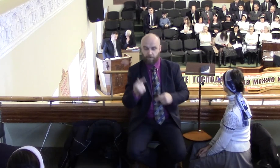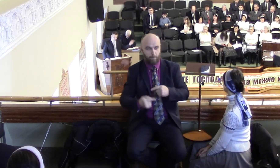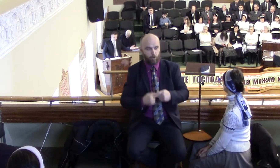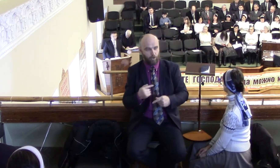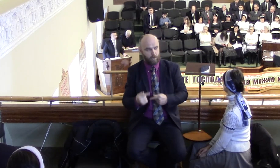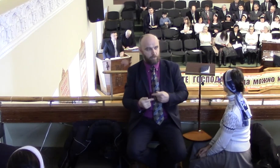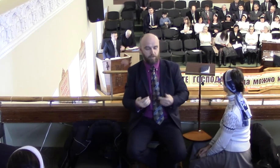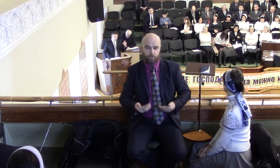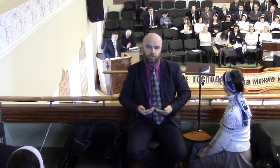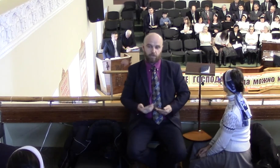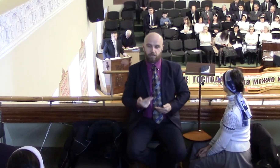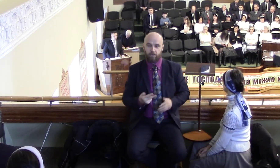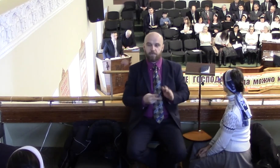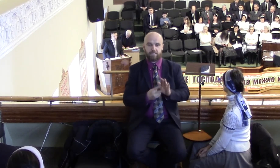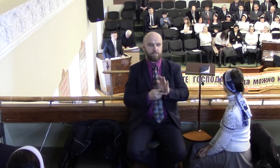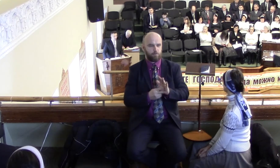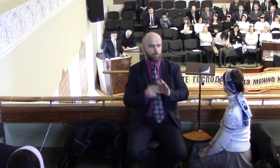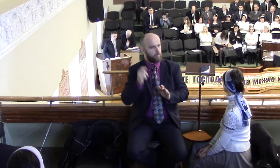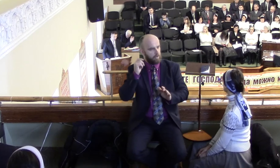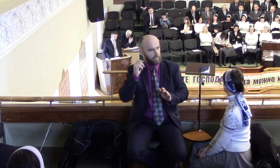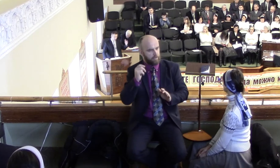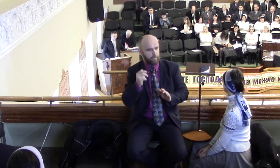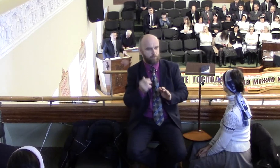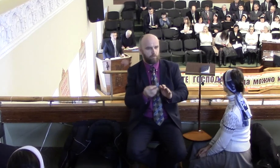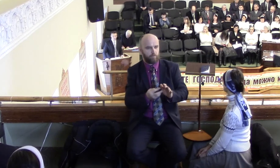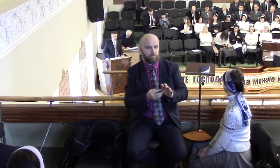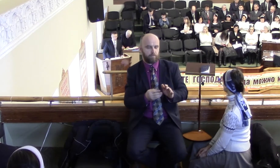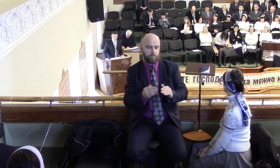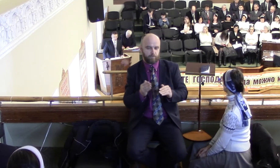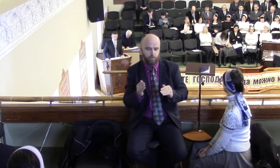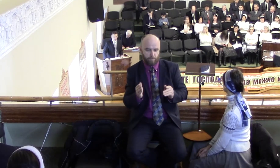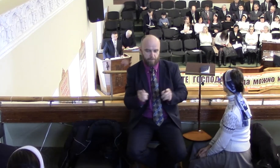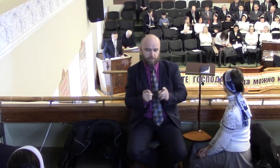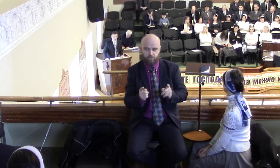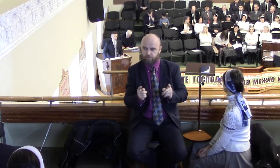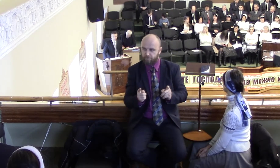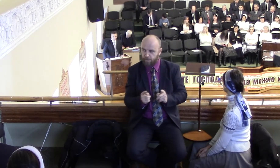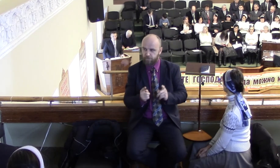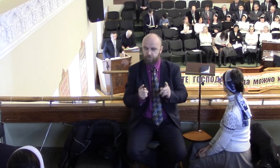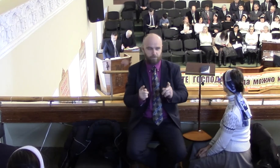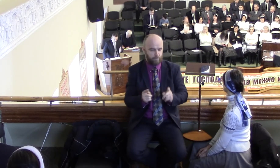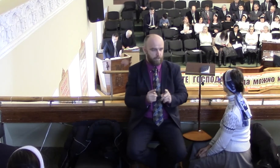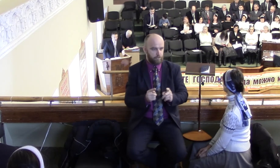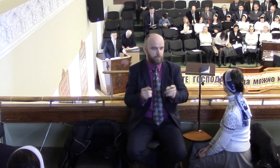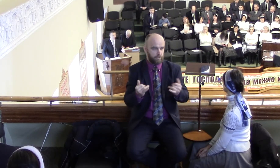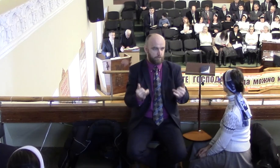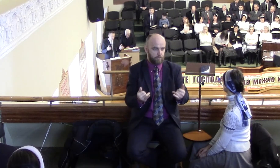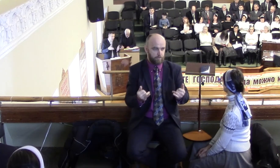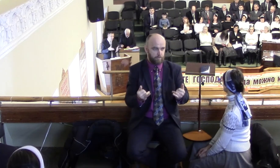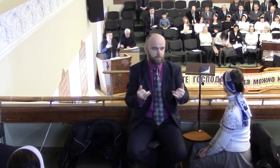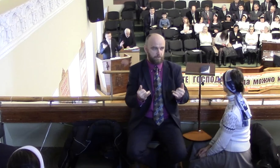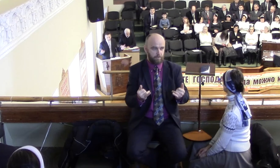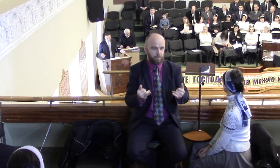по 800 лет, по 900 лет. Потом эта продолжительность жизни сокращалась. И потом мы еще